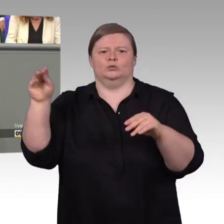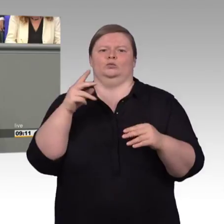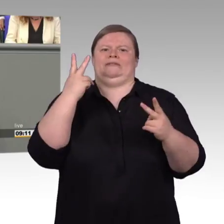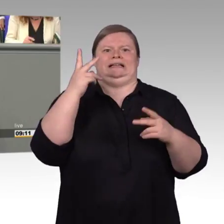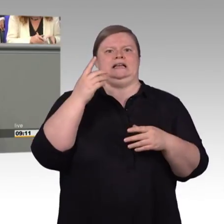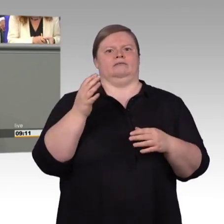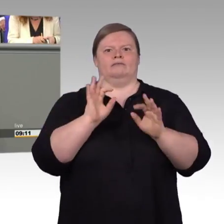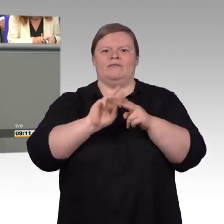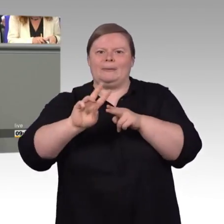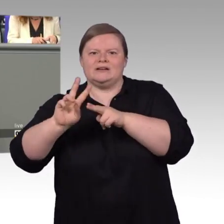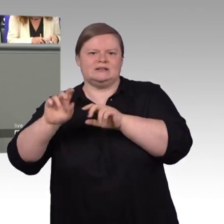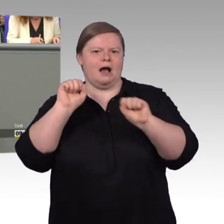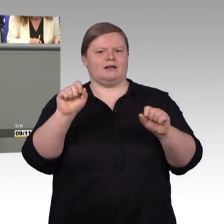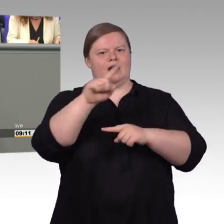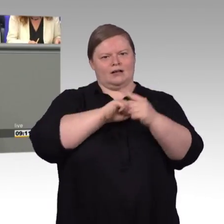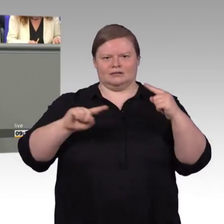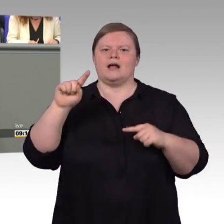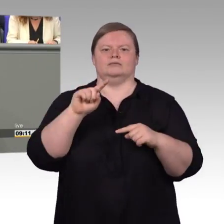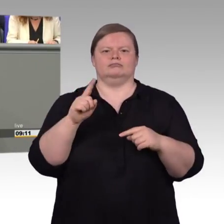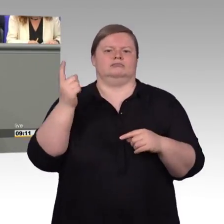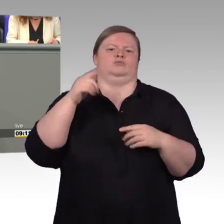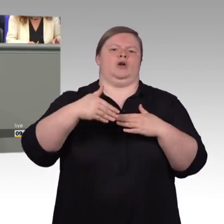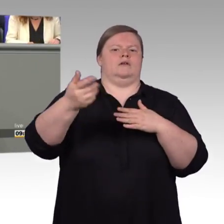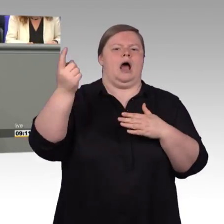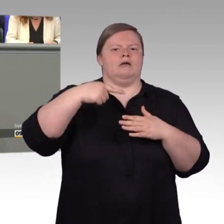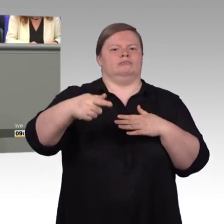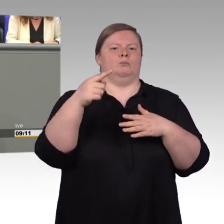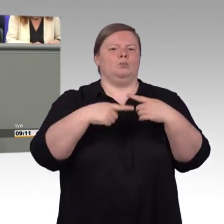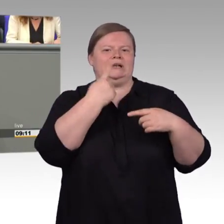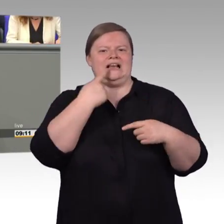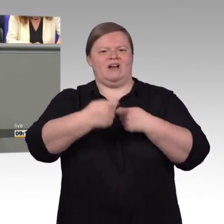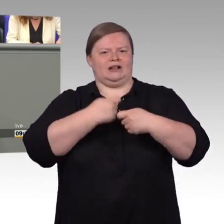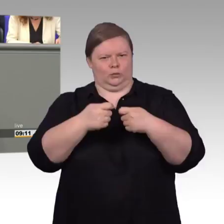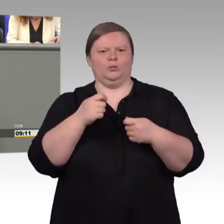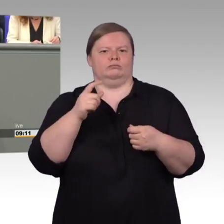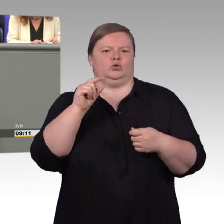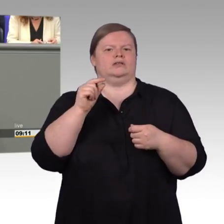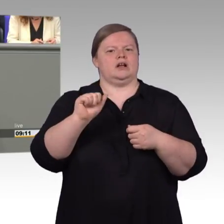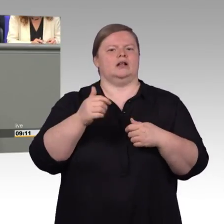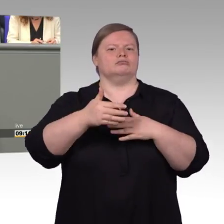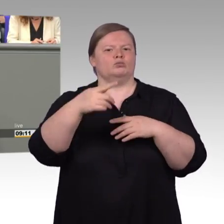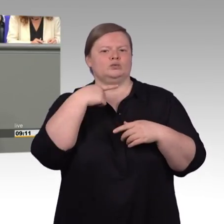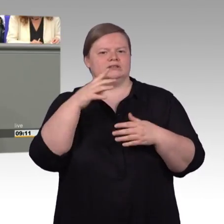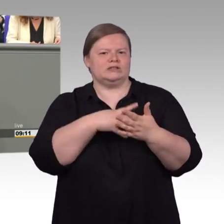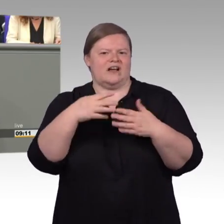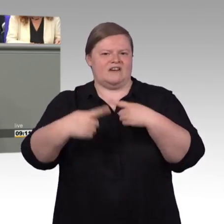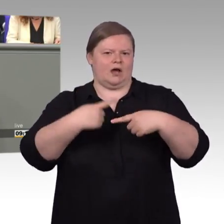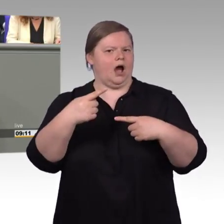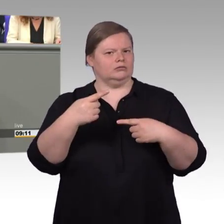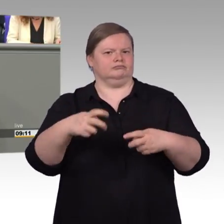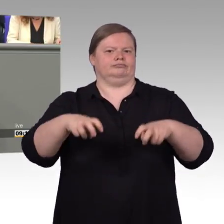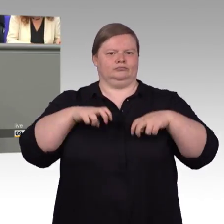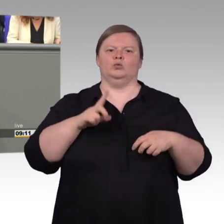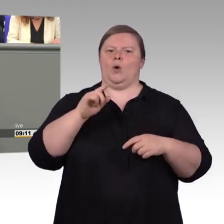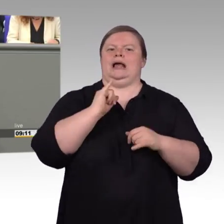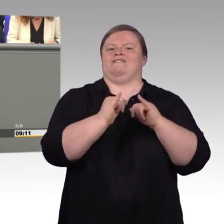Musterverfahren registrieren lassen, aber sie können zukünftig ohne Zustimmung des beklagten Unternehmens die Aussetzung ihres eigenen Prozesses